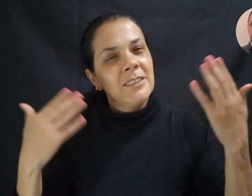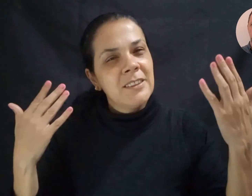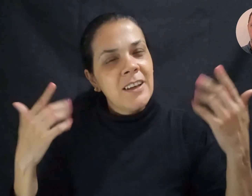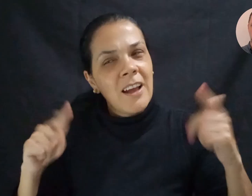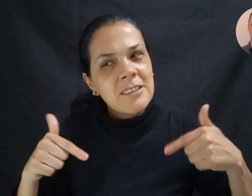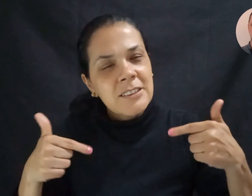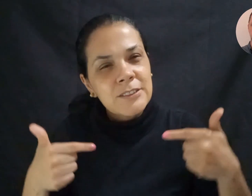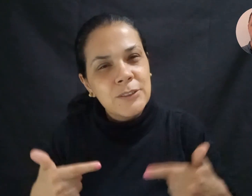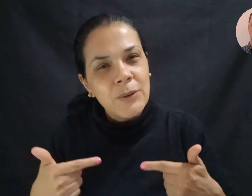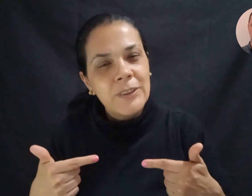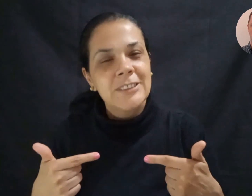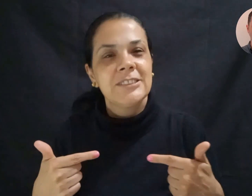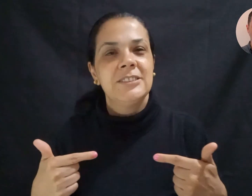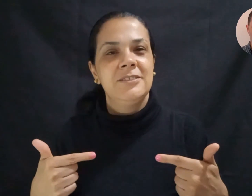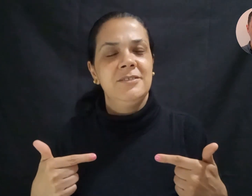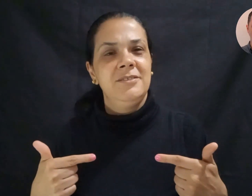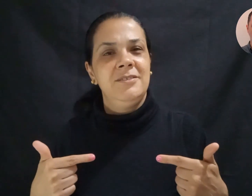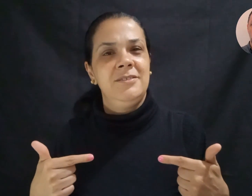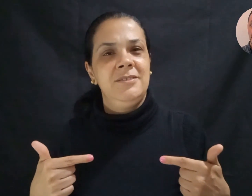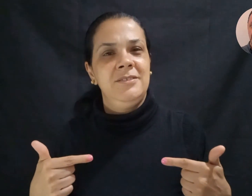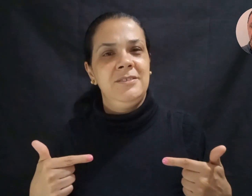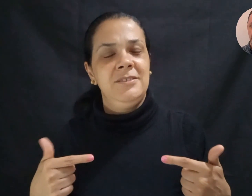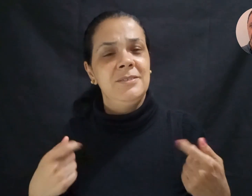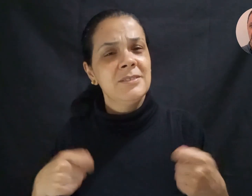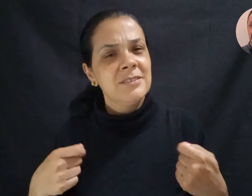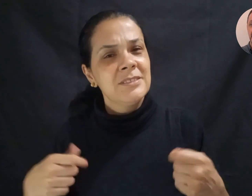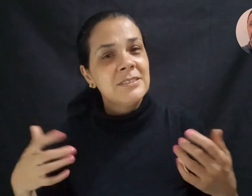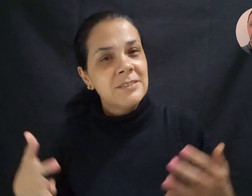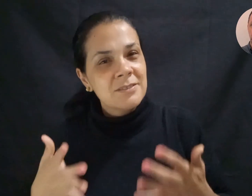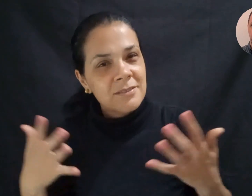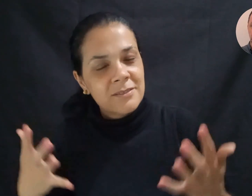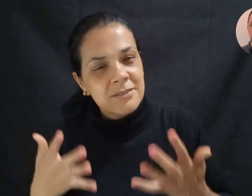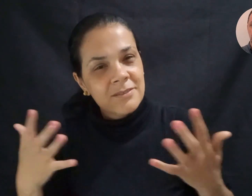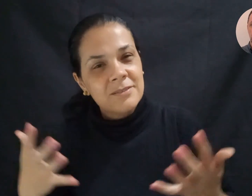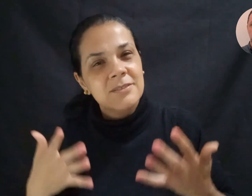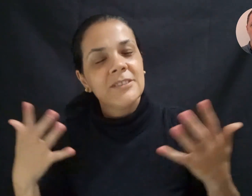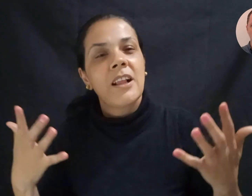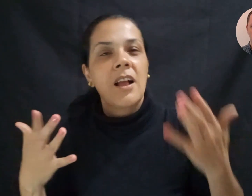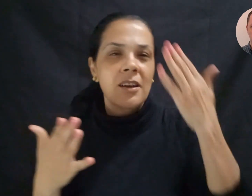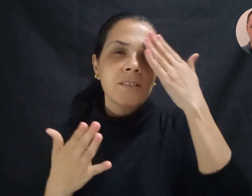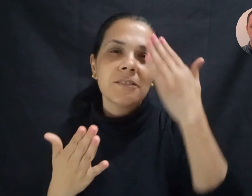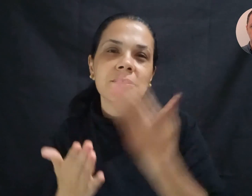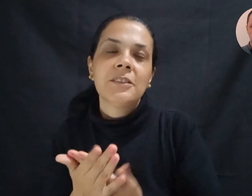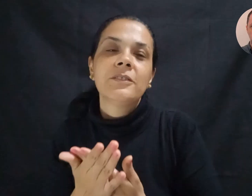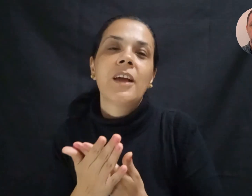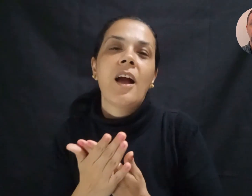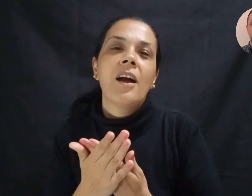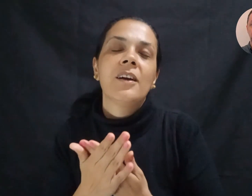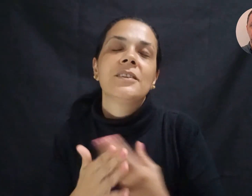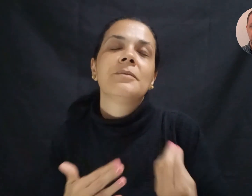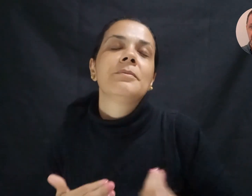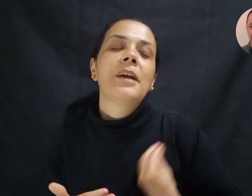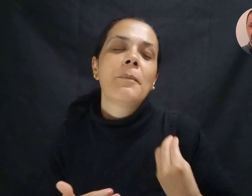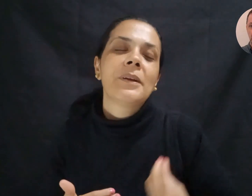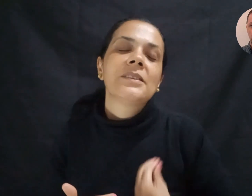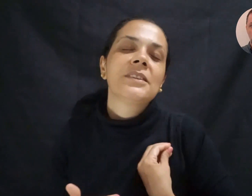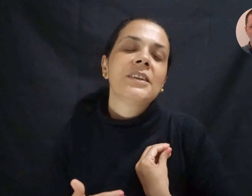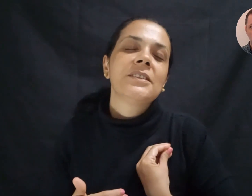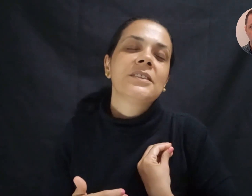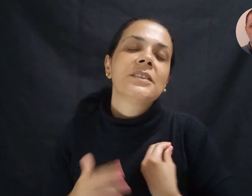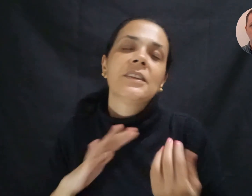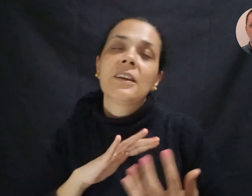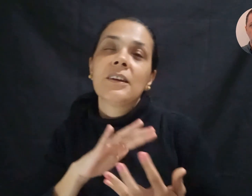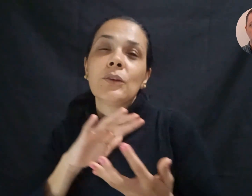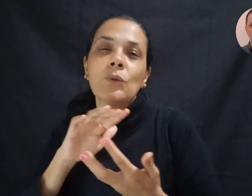atitudes internas. Quando cultivamos a serenidade, a confiança e a presença, o